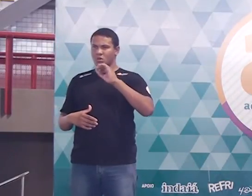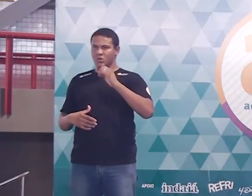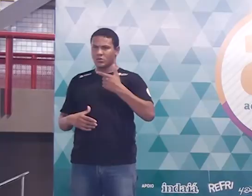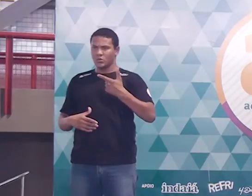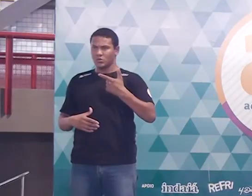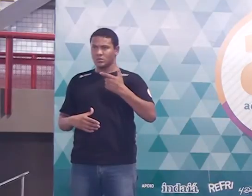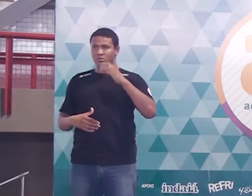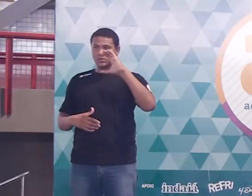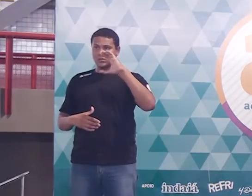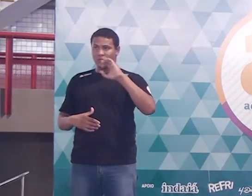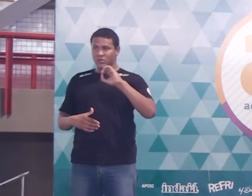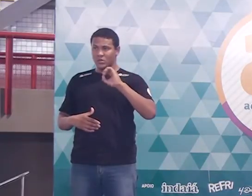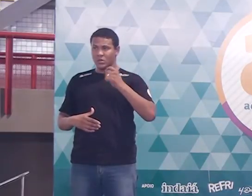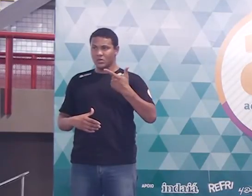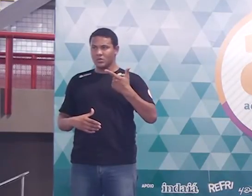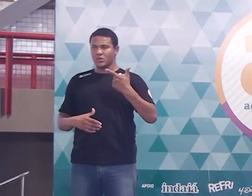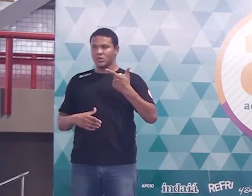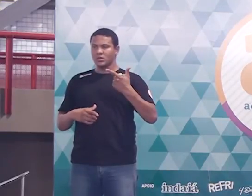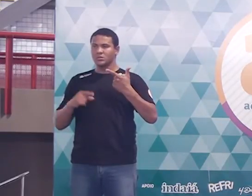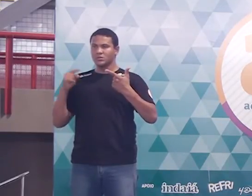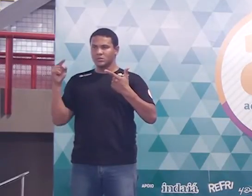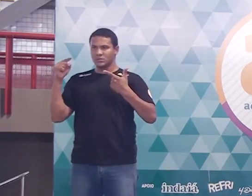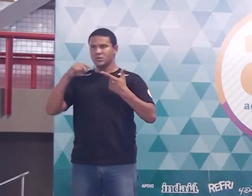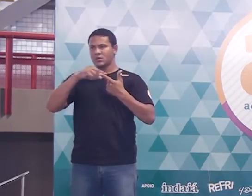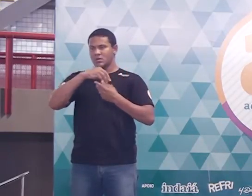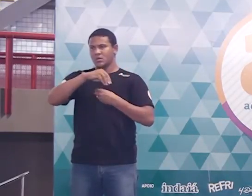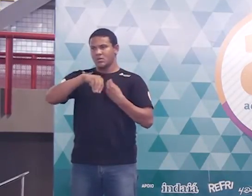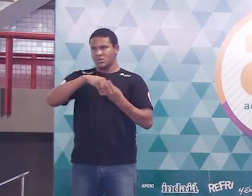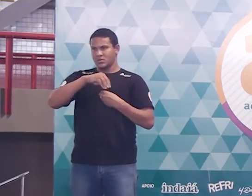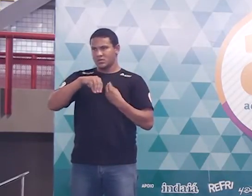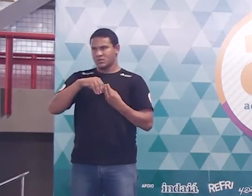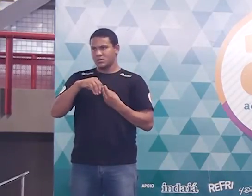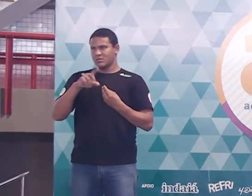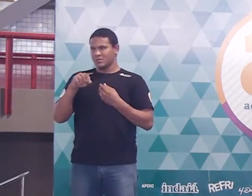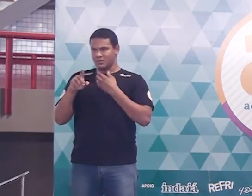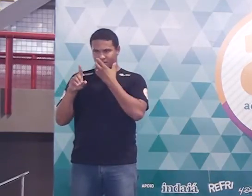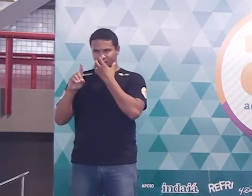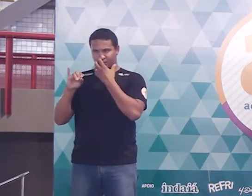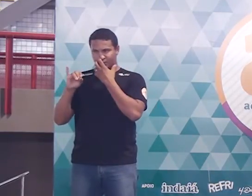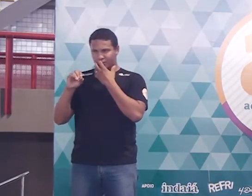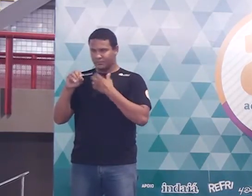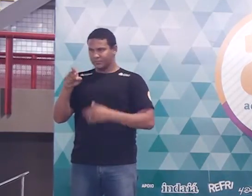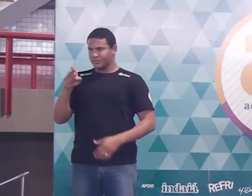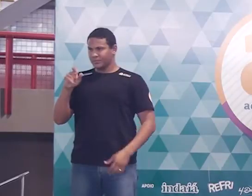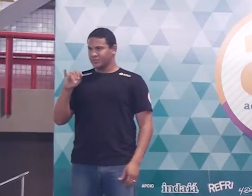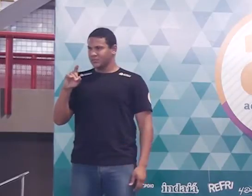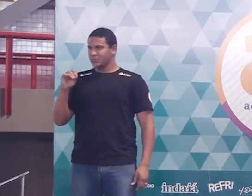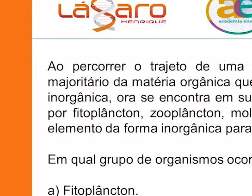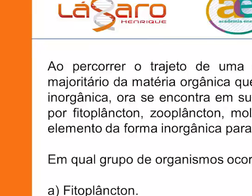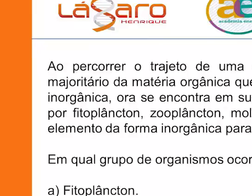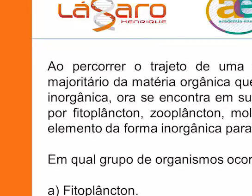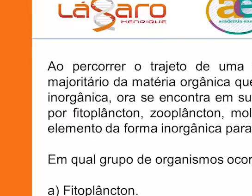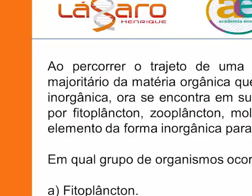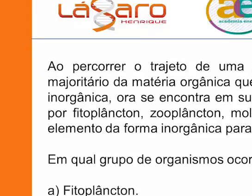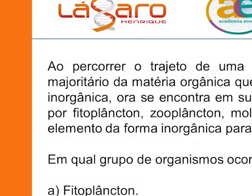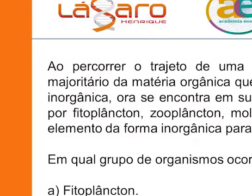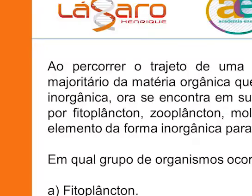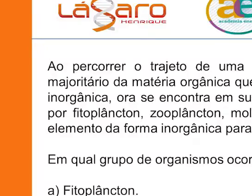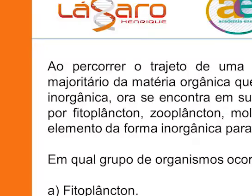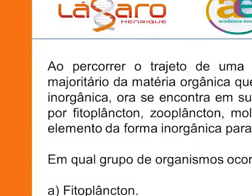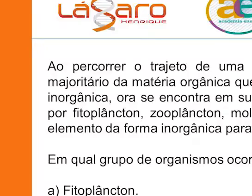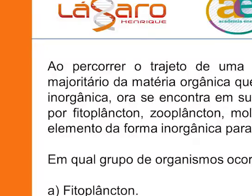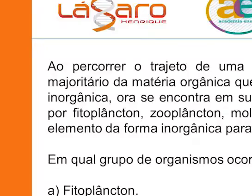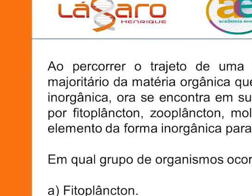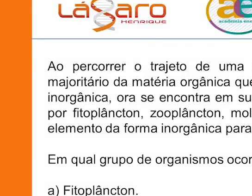CO2, que é o chamado dióxido de carbono, perfeito? Aí ele diz, ora se encontra na forma inorgânica, ora